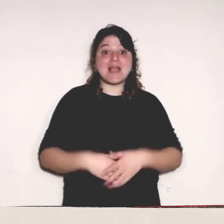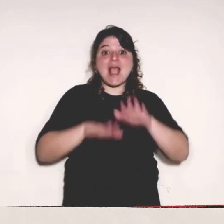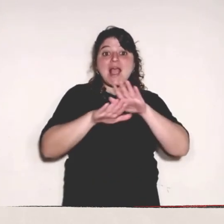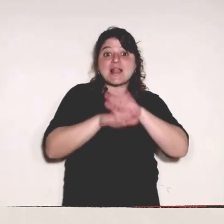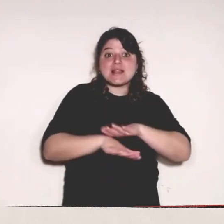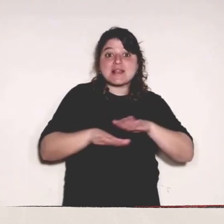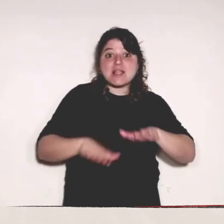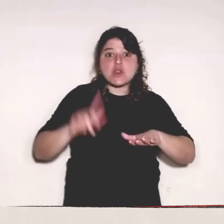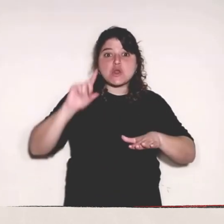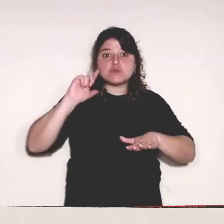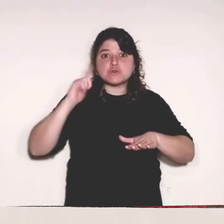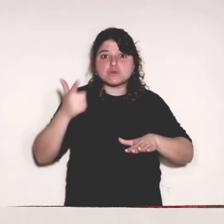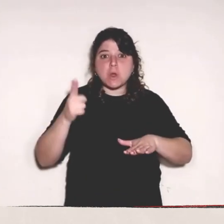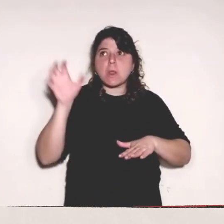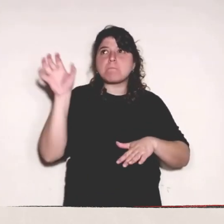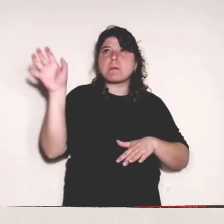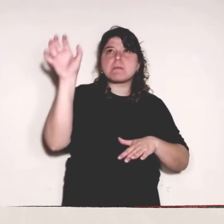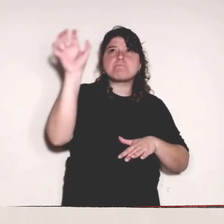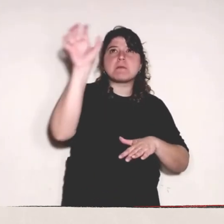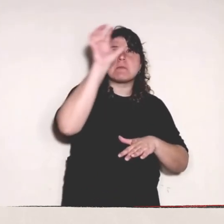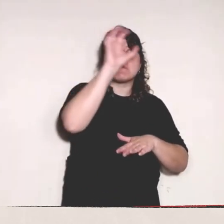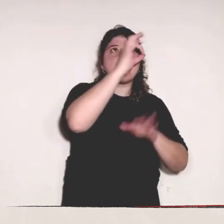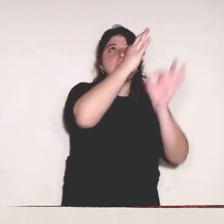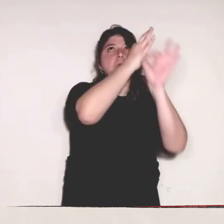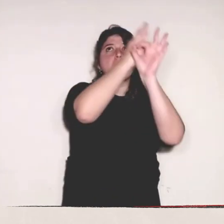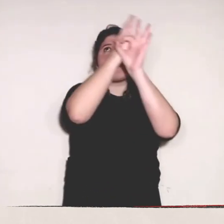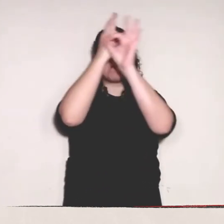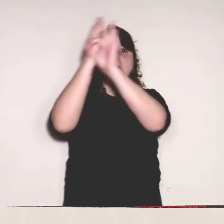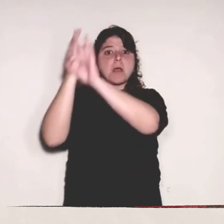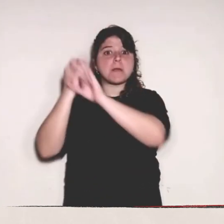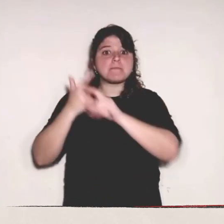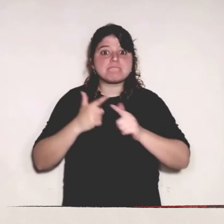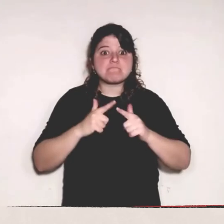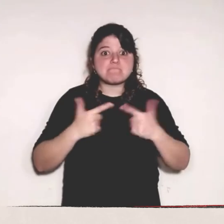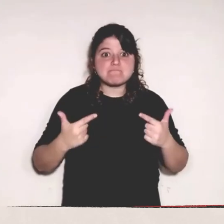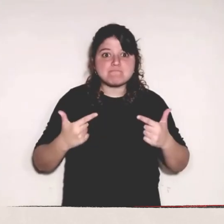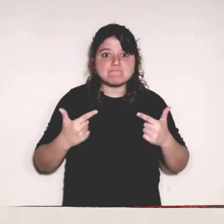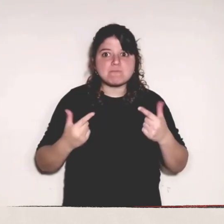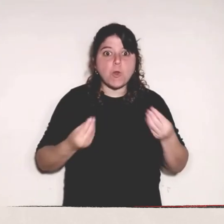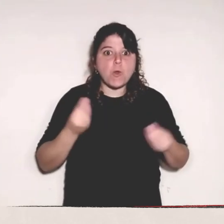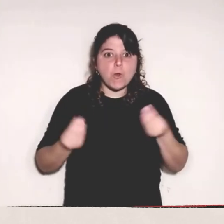al no haber escuela para niños sordos al interior de las provincias